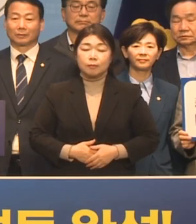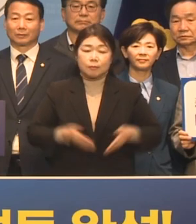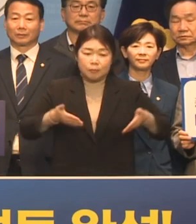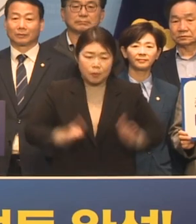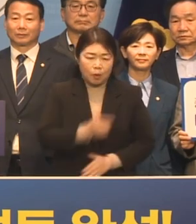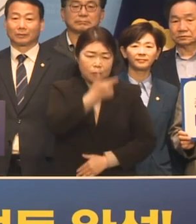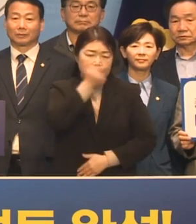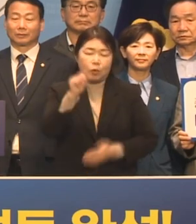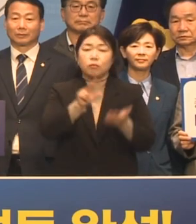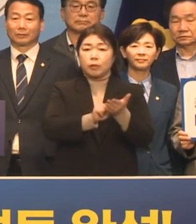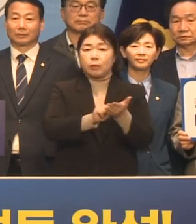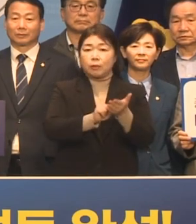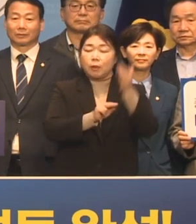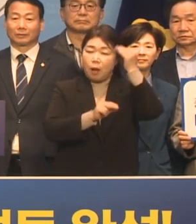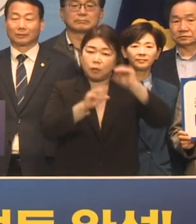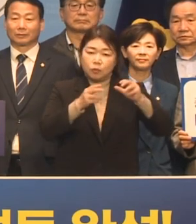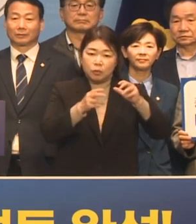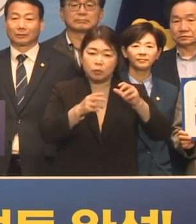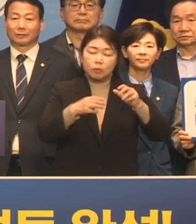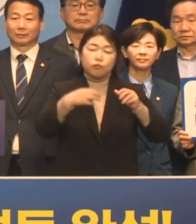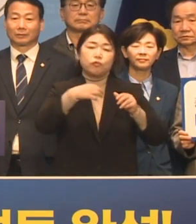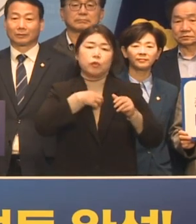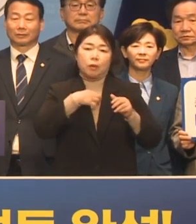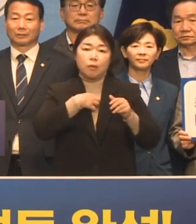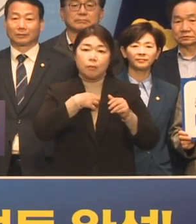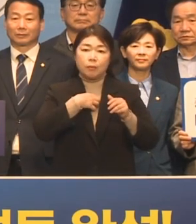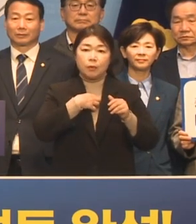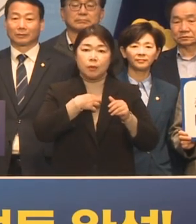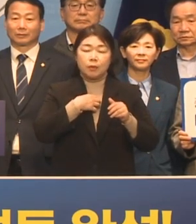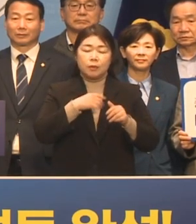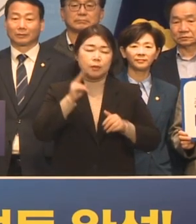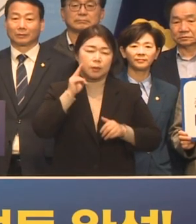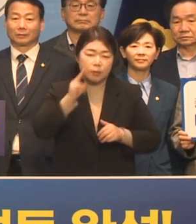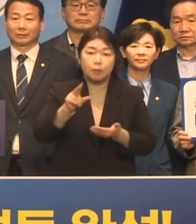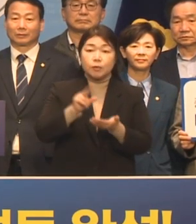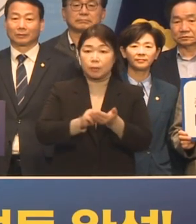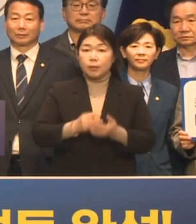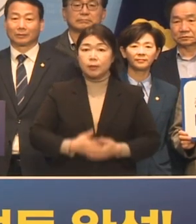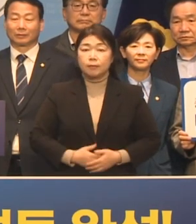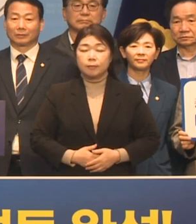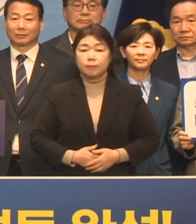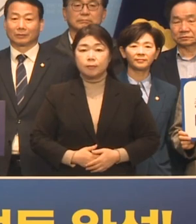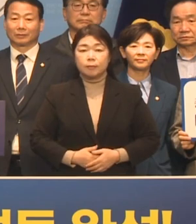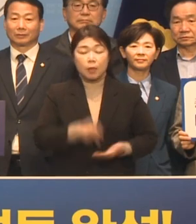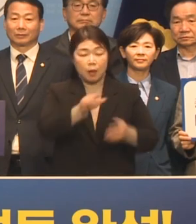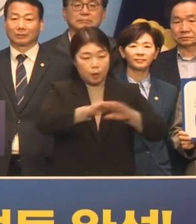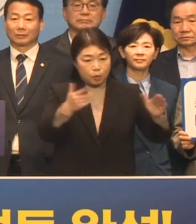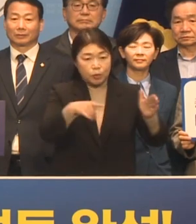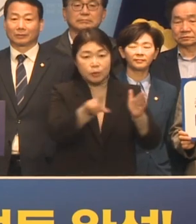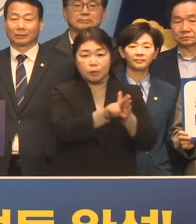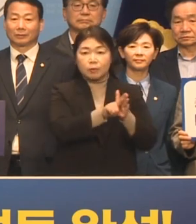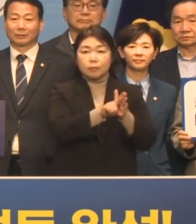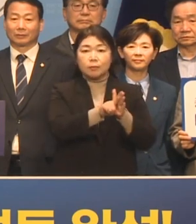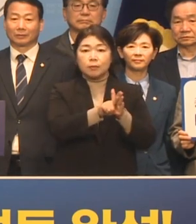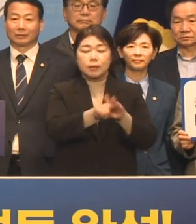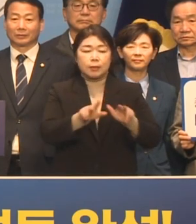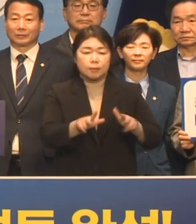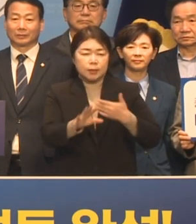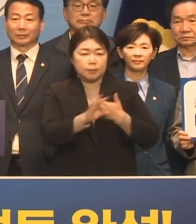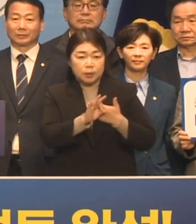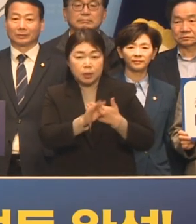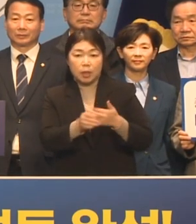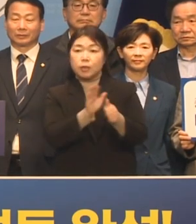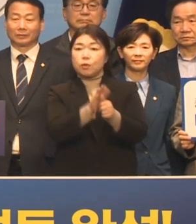저출생 문제는 대한민국의 존립을 위협하는 중대한 문제입니다. 문제 해결을 위해서는 단발성